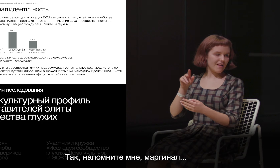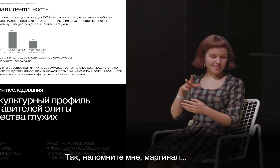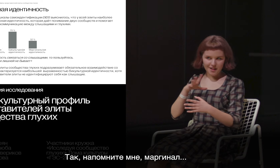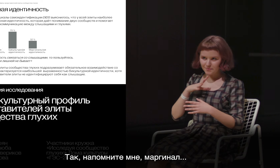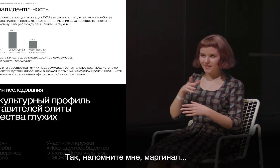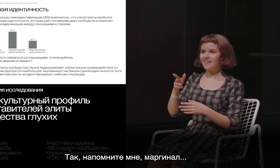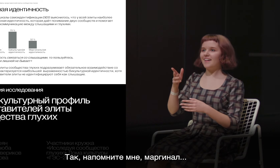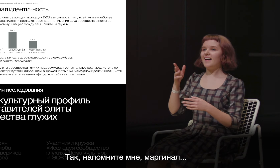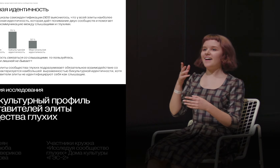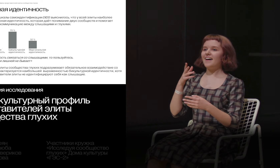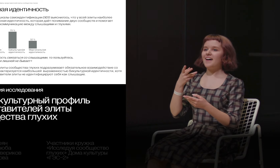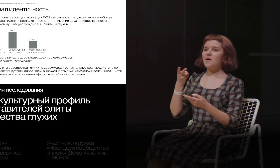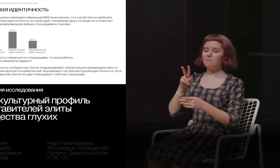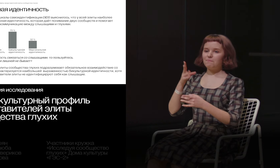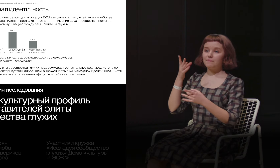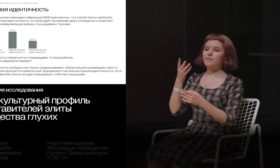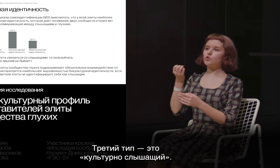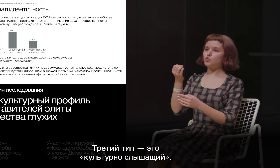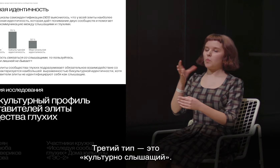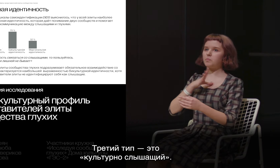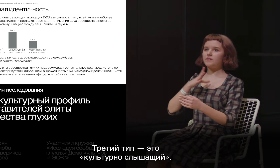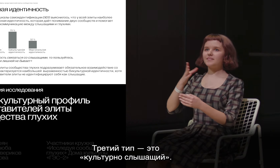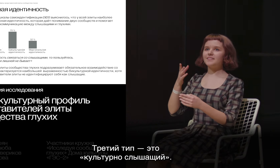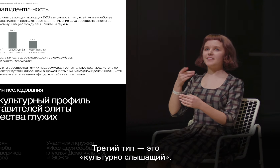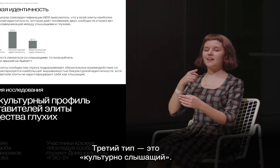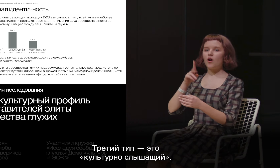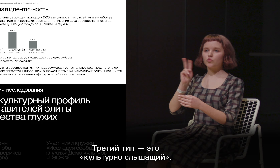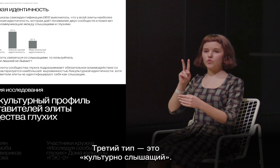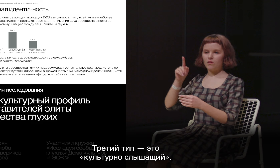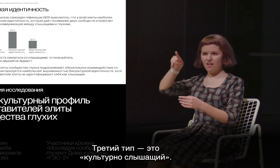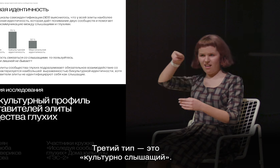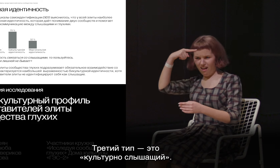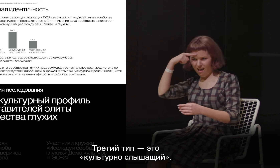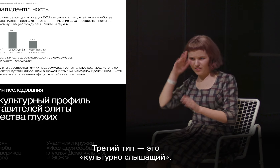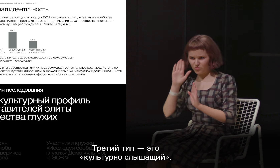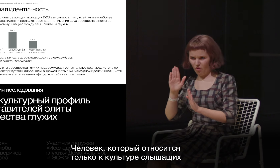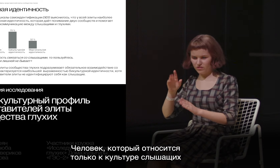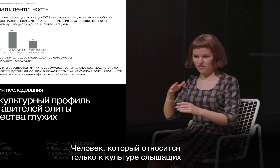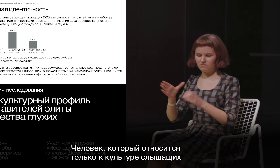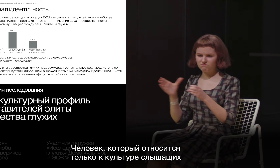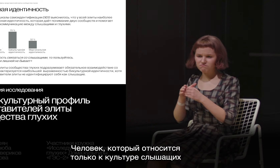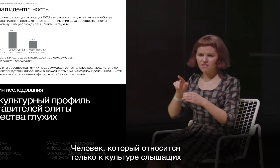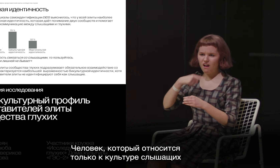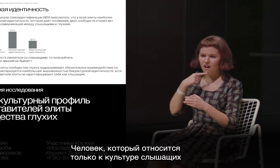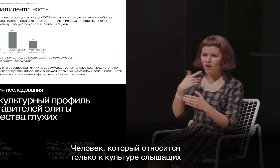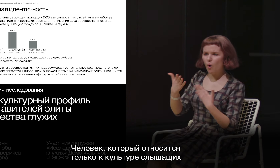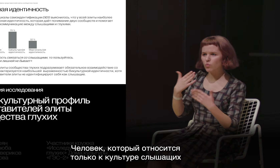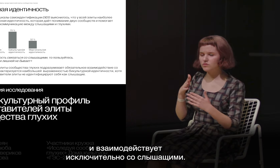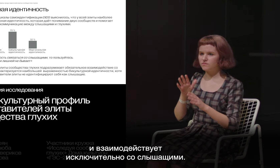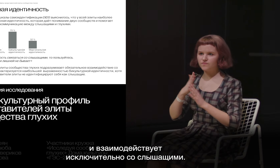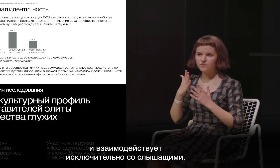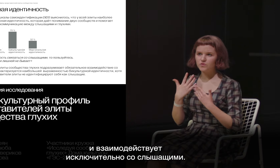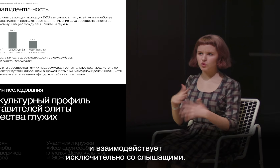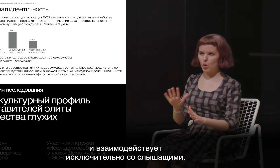напомните мне, маргинал. И еще был тип... Это только только